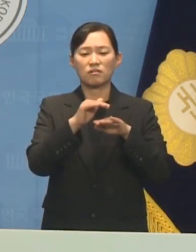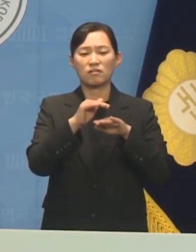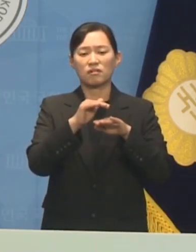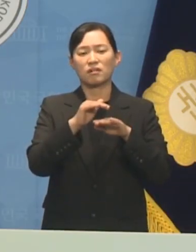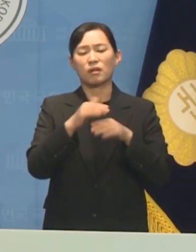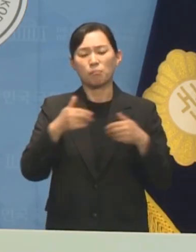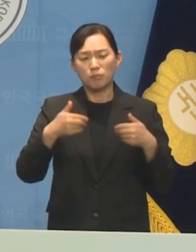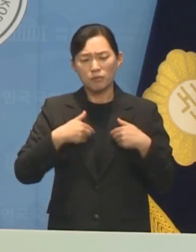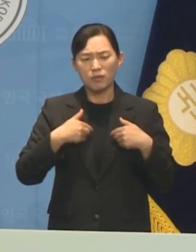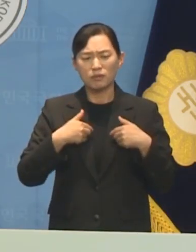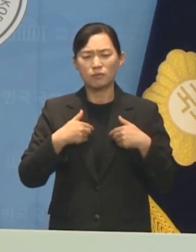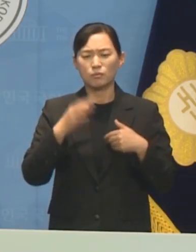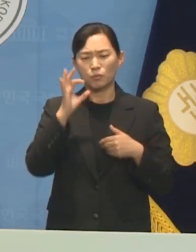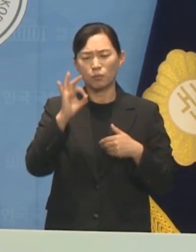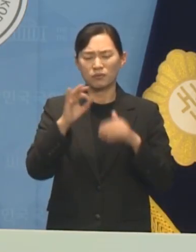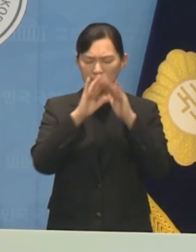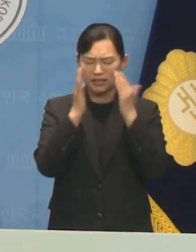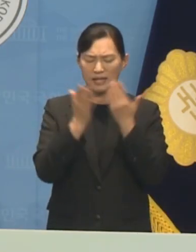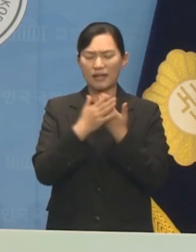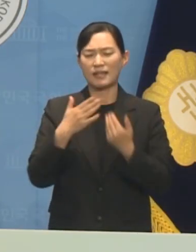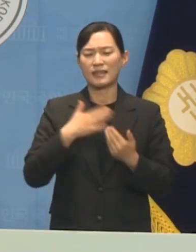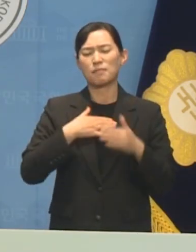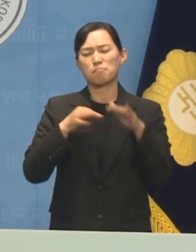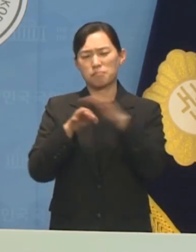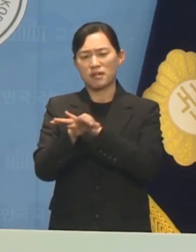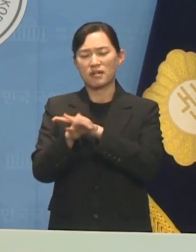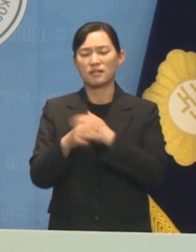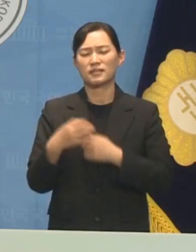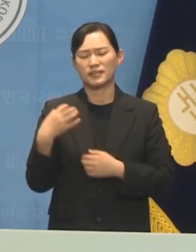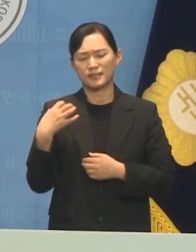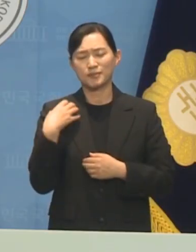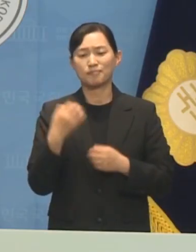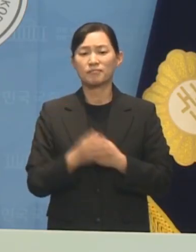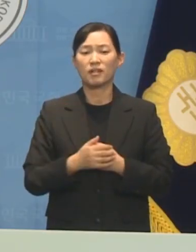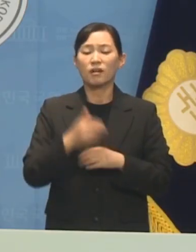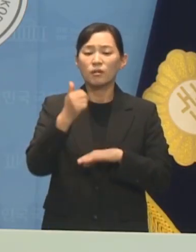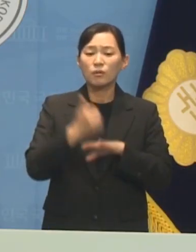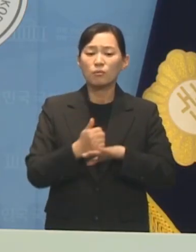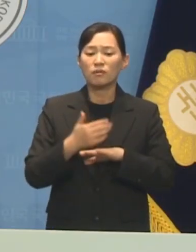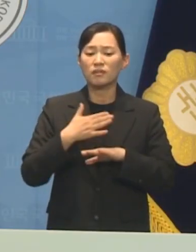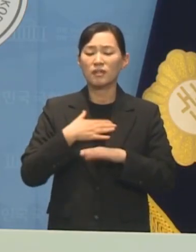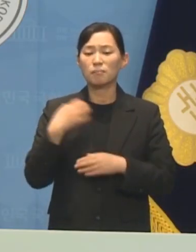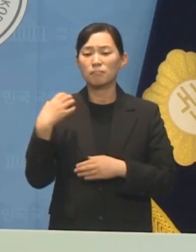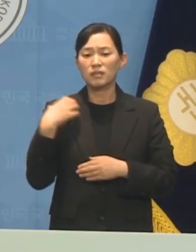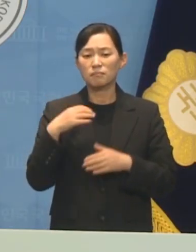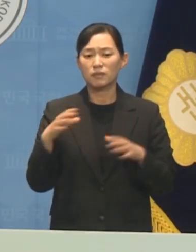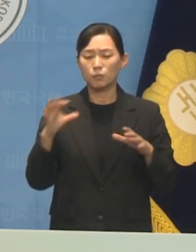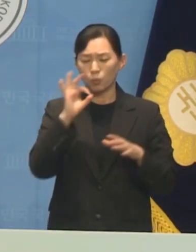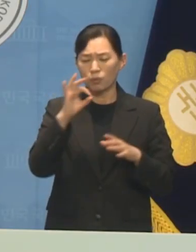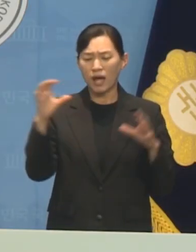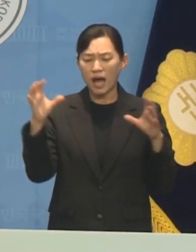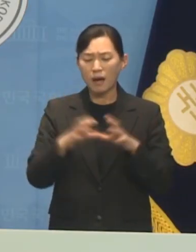유지에 필요한 모든 제반 비용을 감수해 왔습니다. 그 결과 제가 부담한 총액은